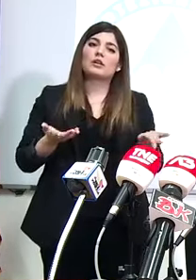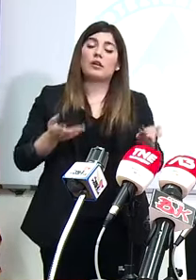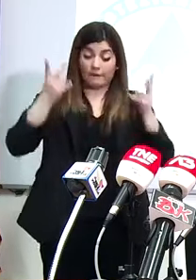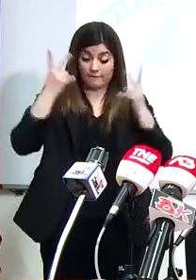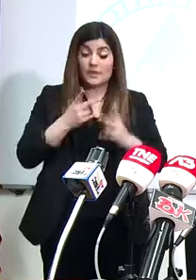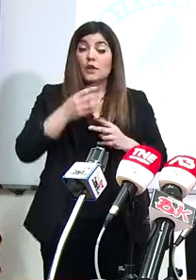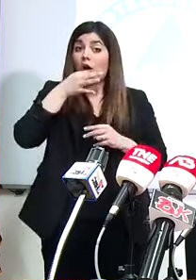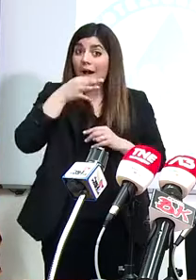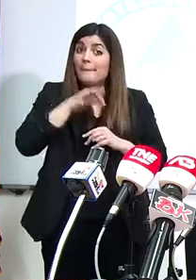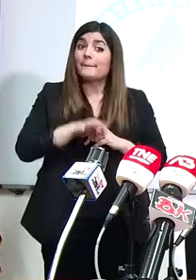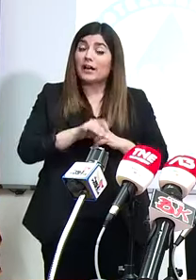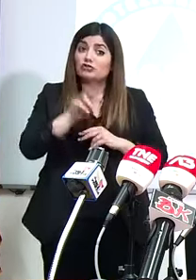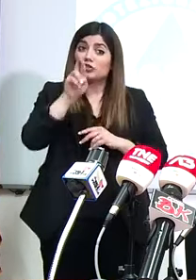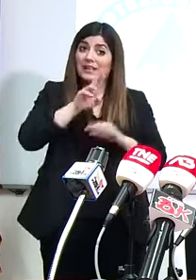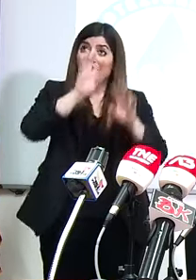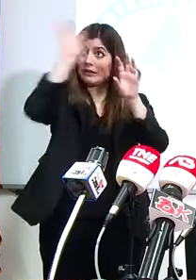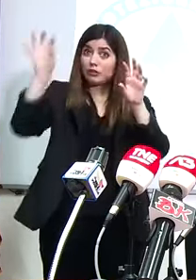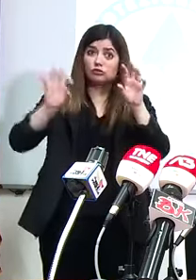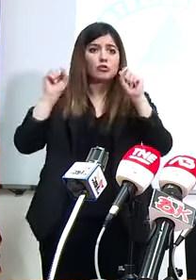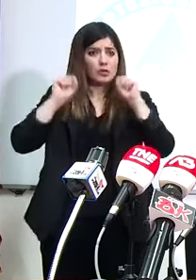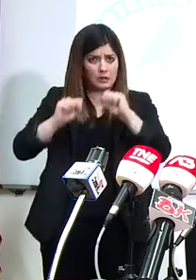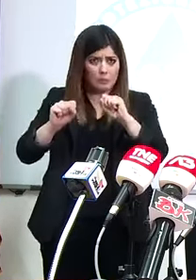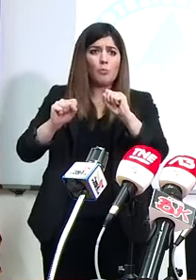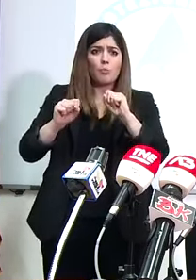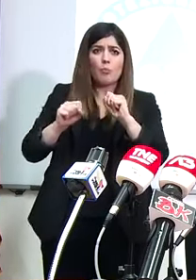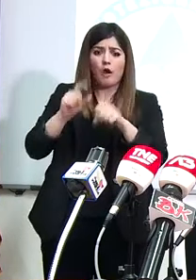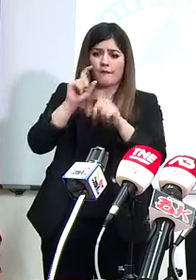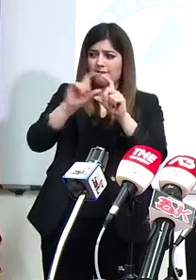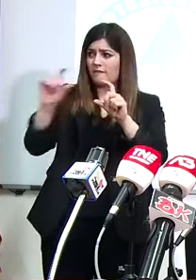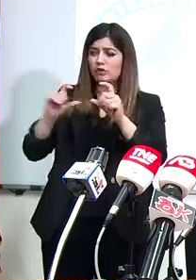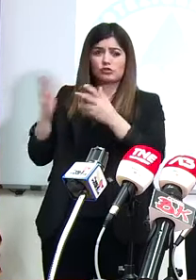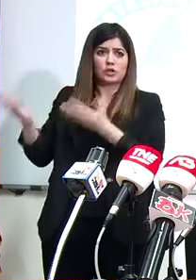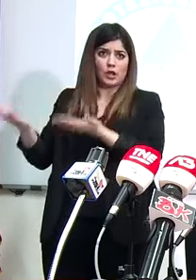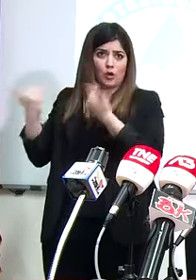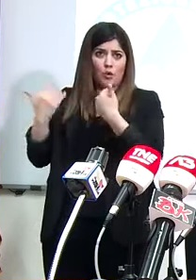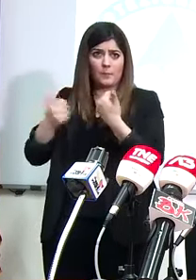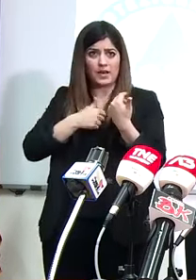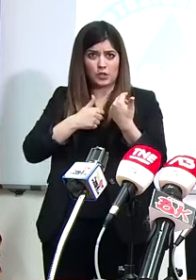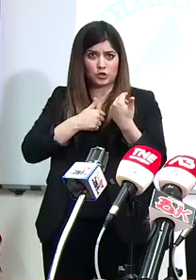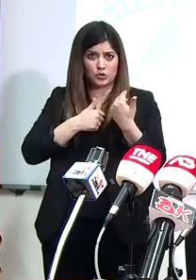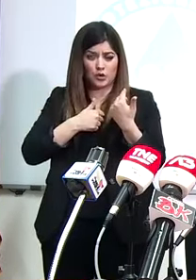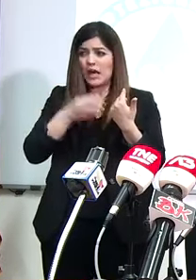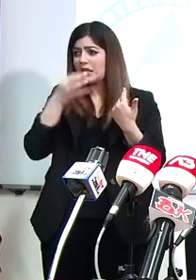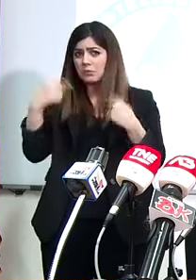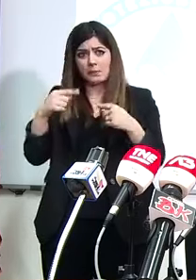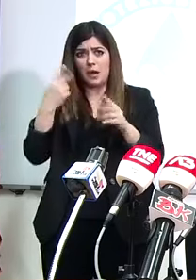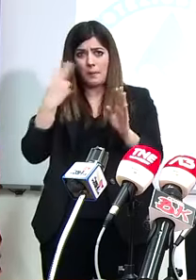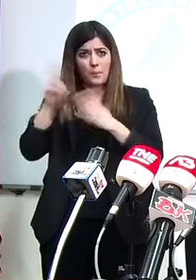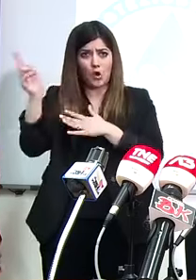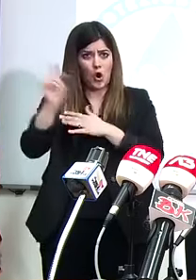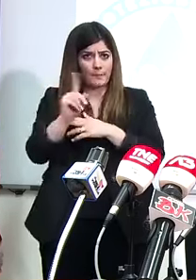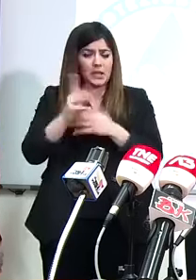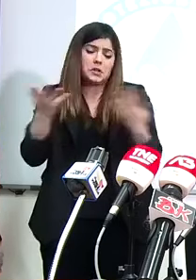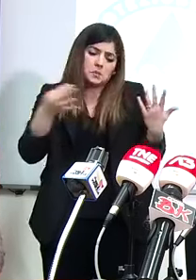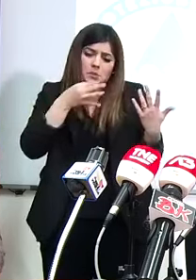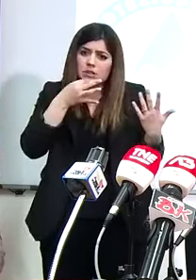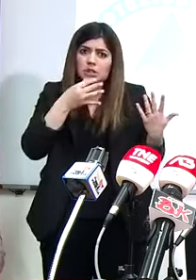poter sempre comperare i vaccini non è vietato quindi non c'è nulla di moralmente